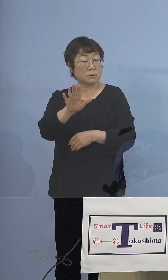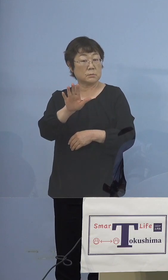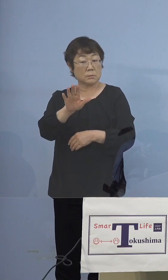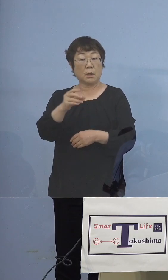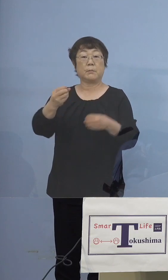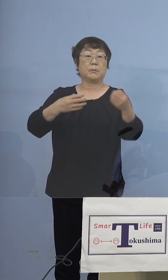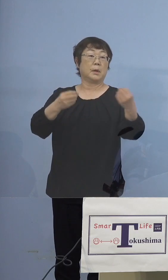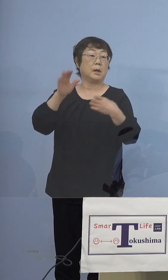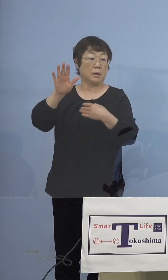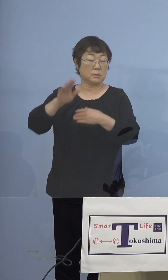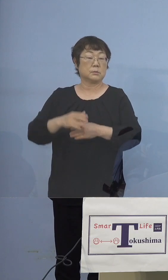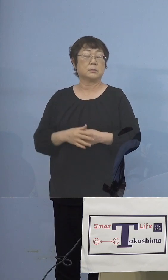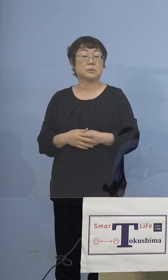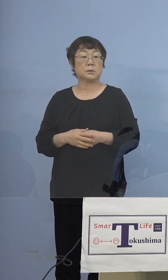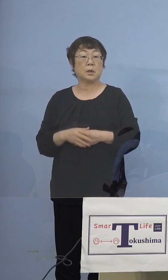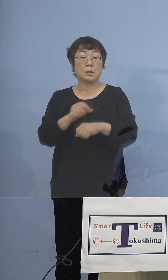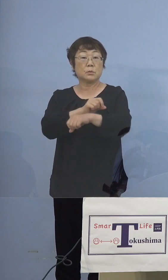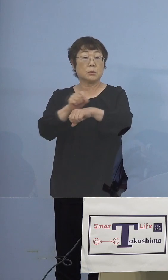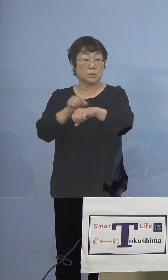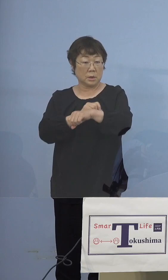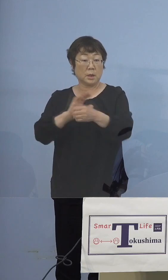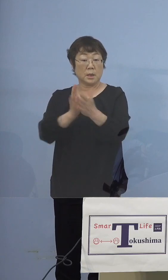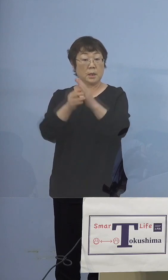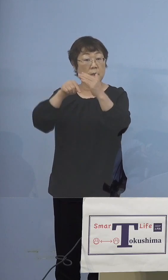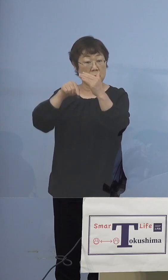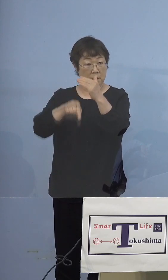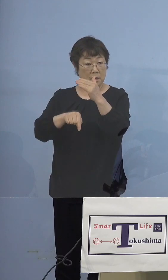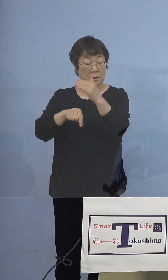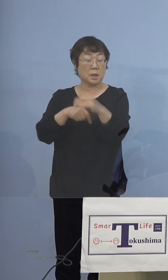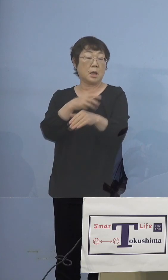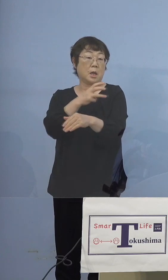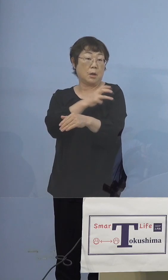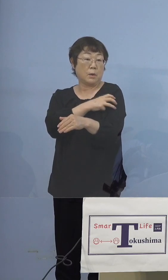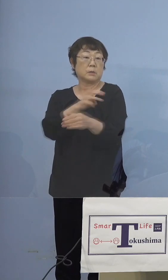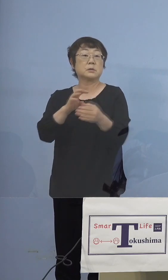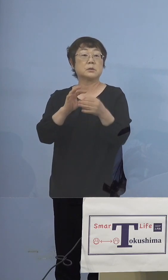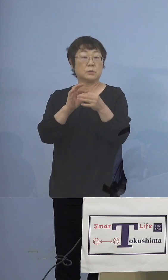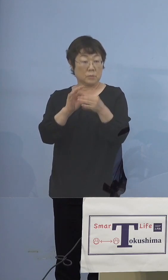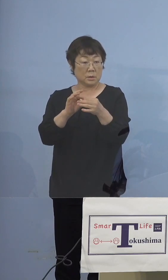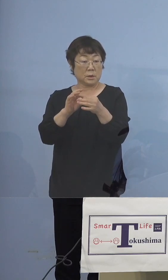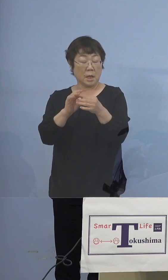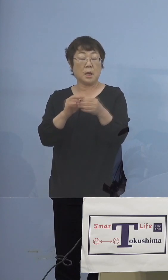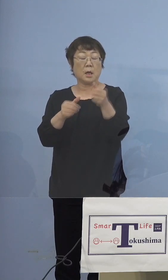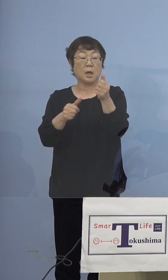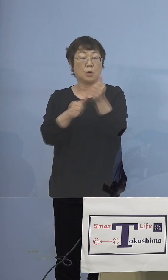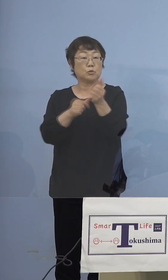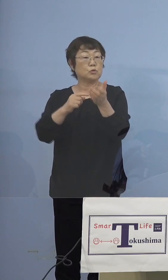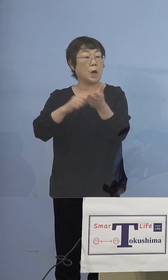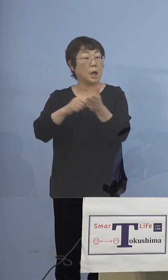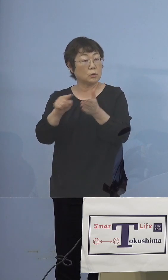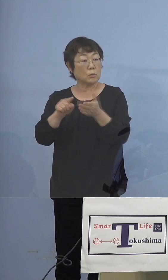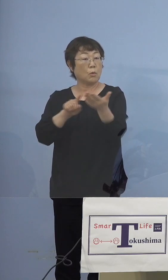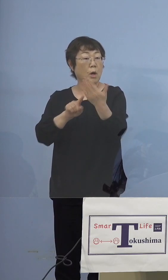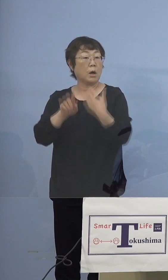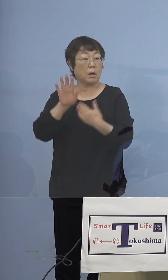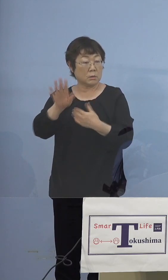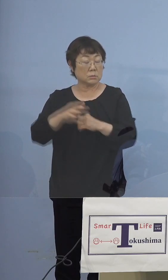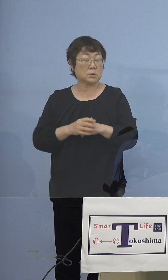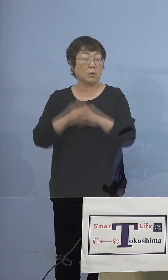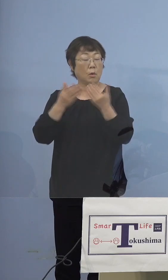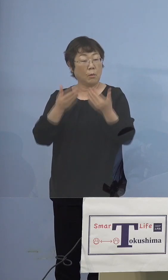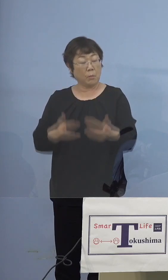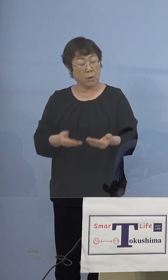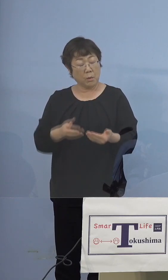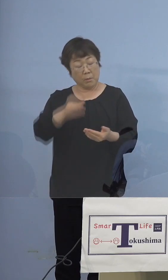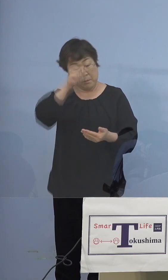けるんですけども、特に県内でワクチンの接種で、その副反応に関して、重篤な副